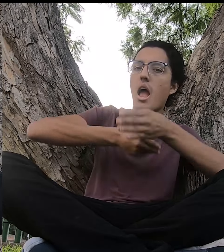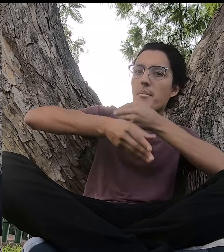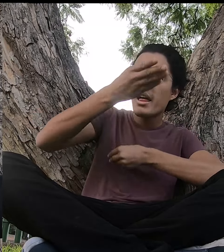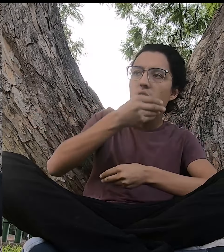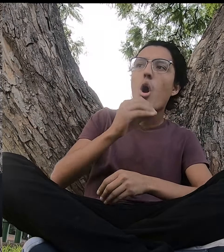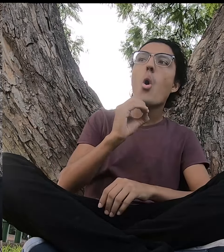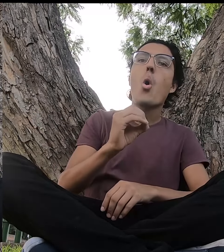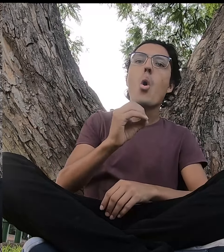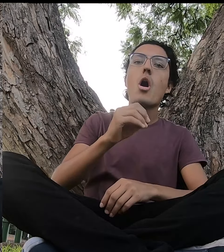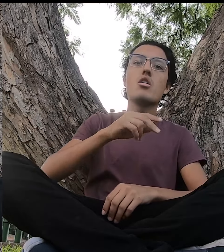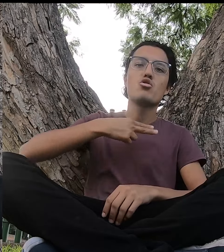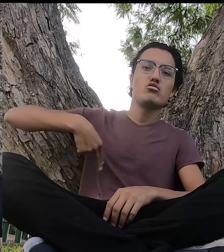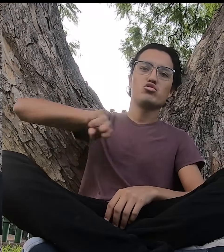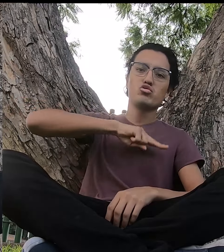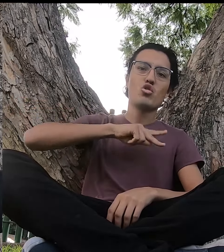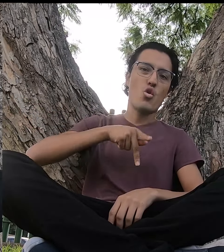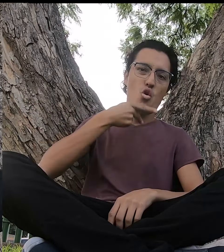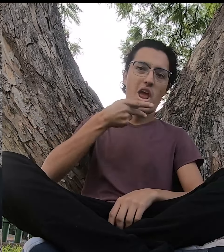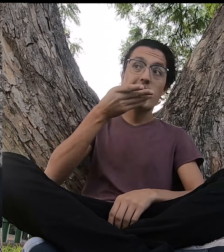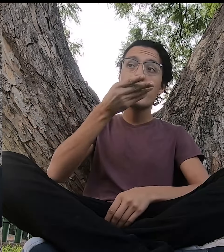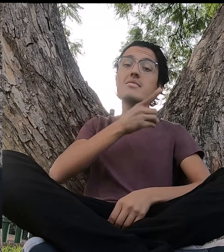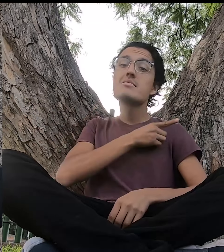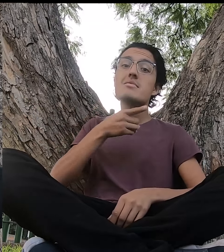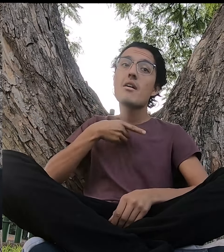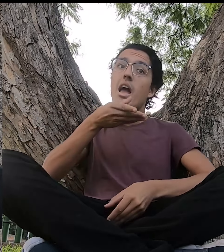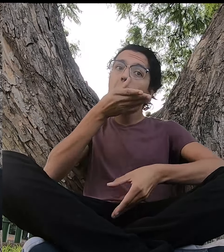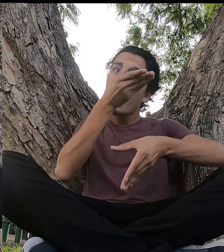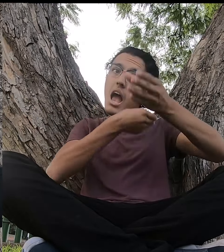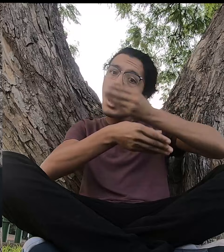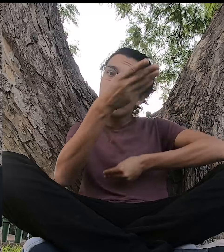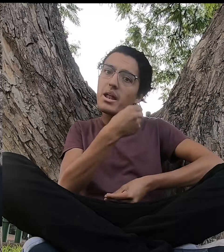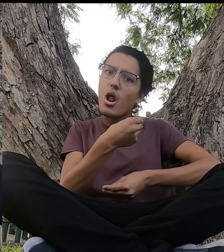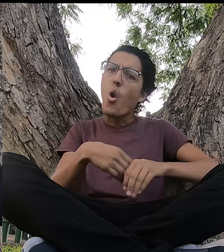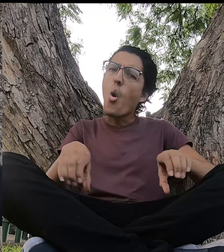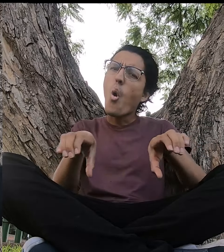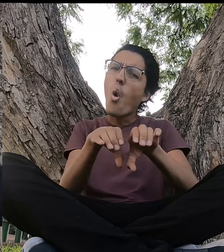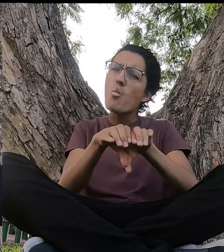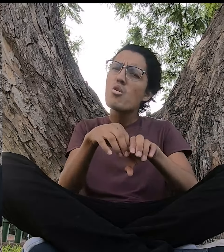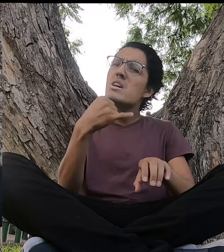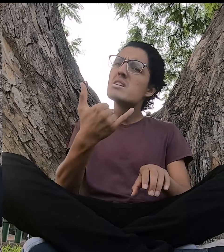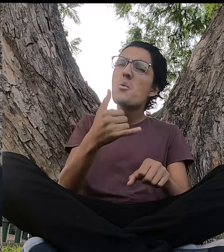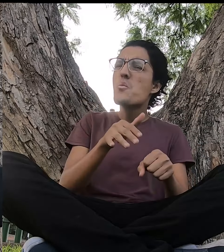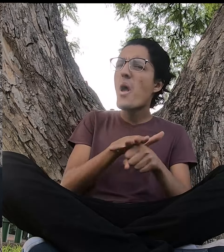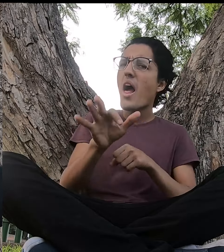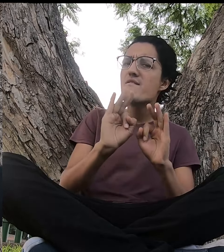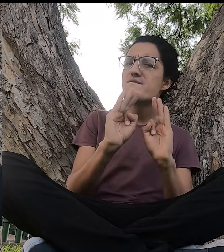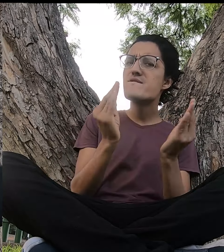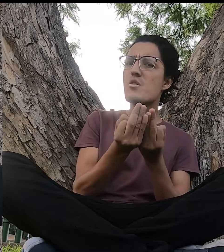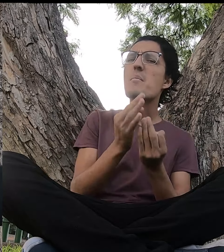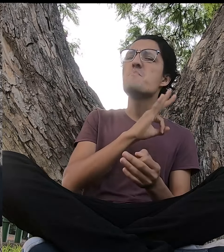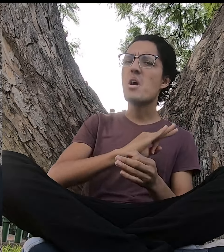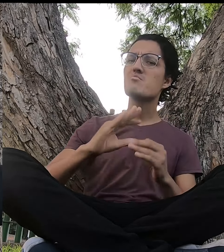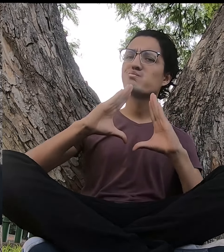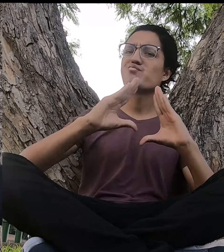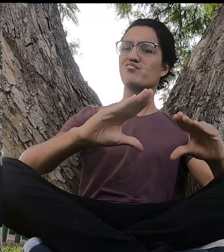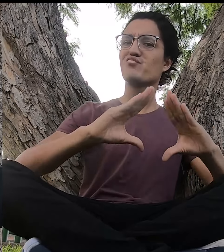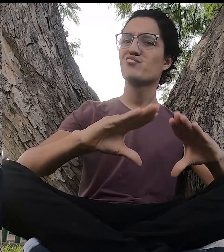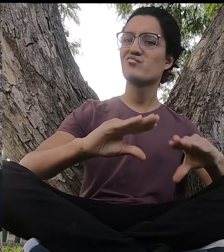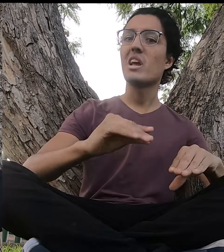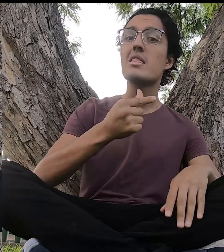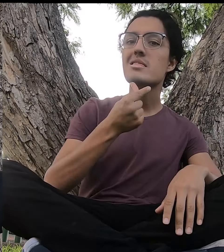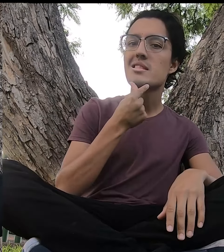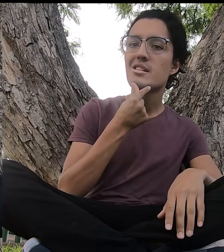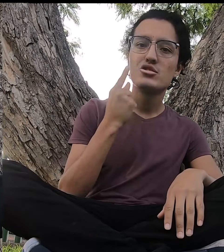de capacitarse o debemos de capacitarnos las personas oyentes para saber cómo y de qué manera le